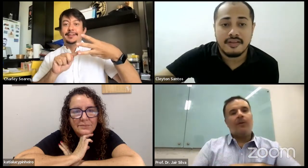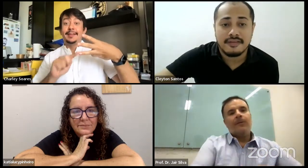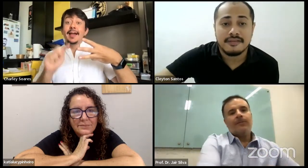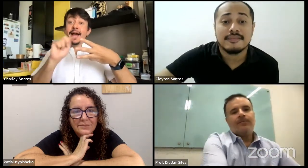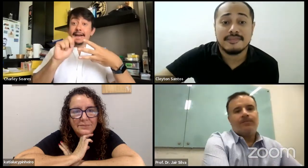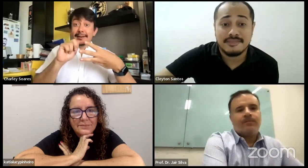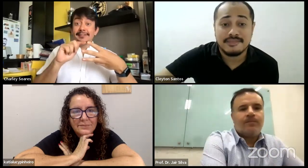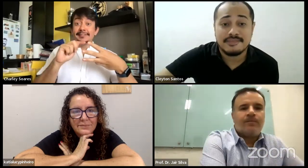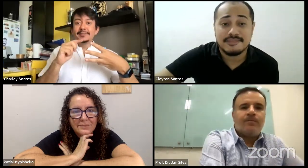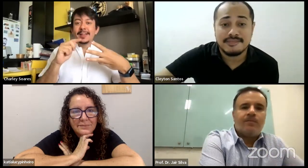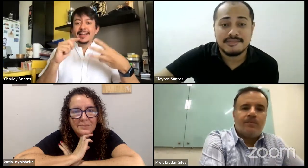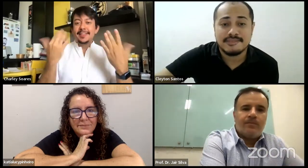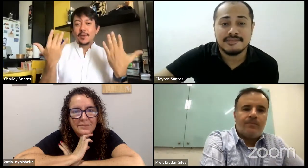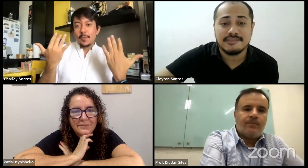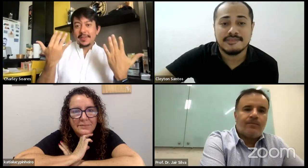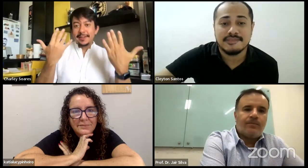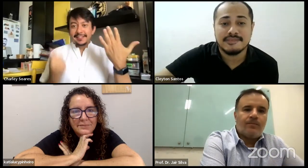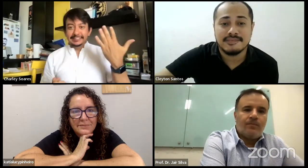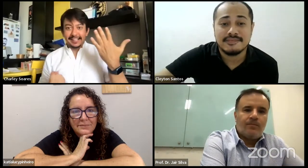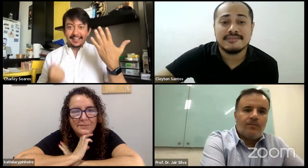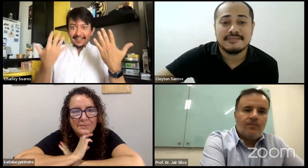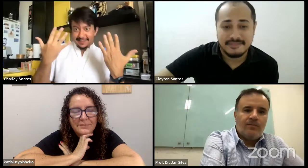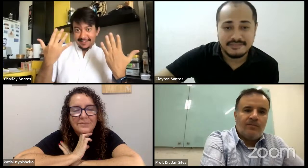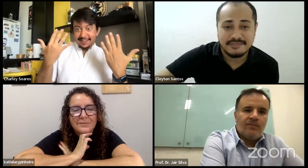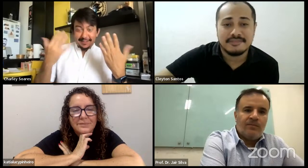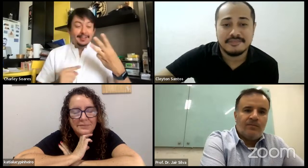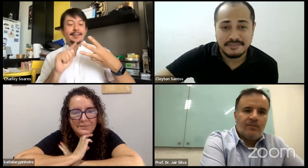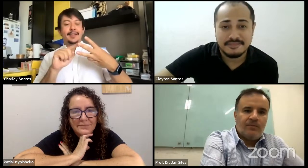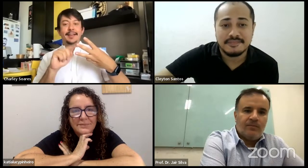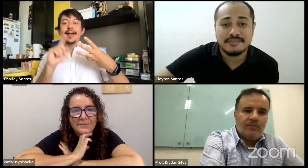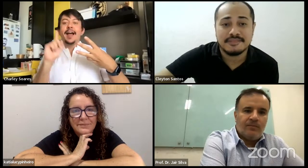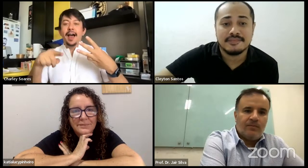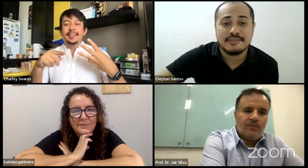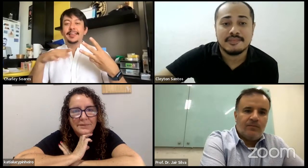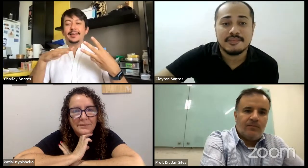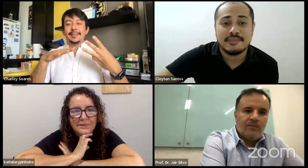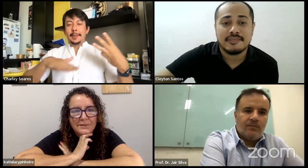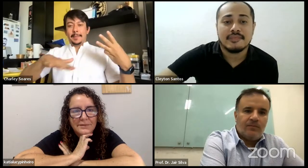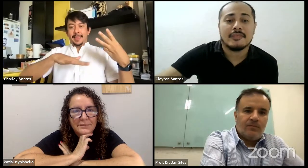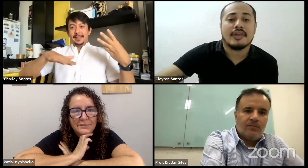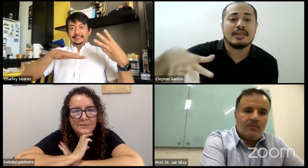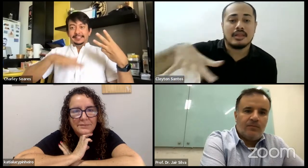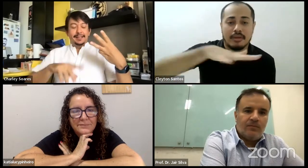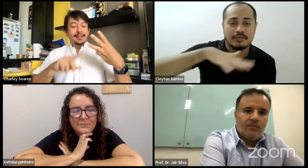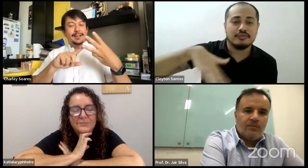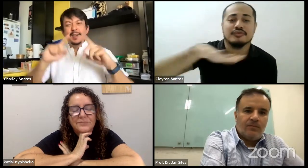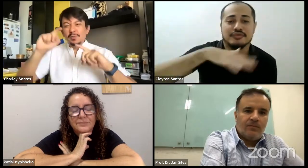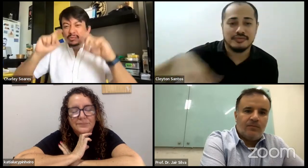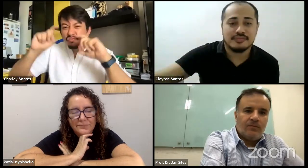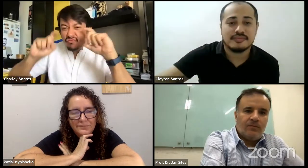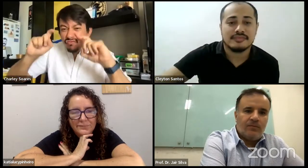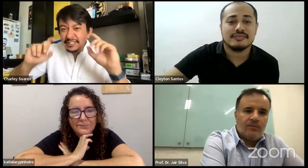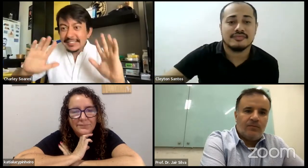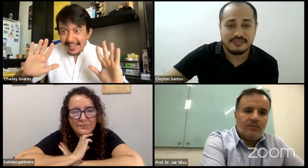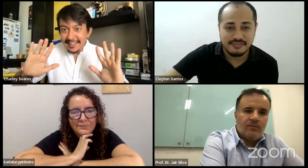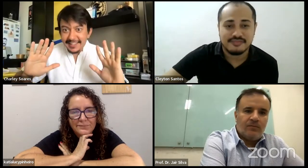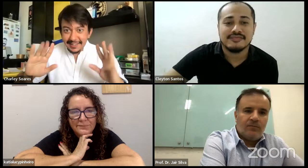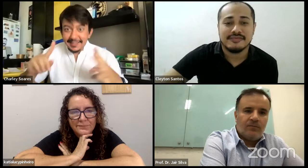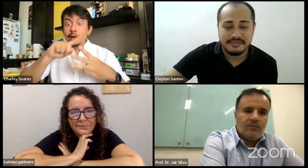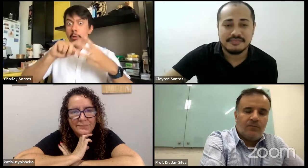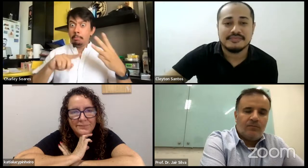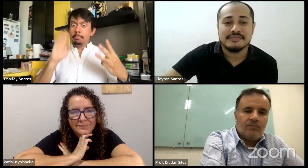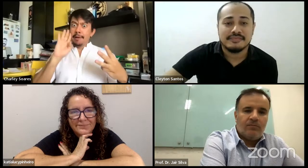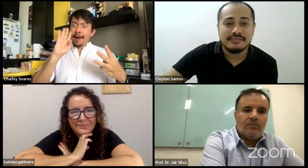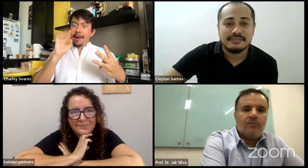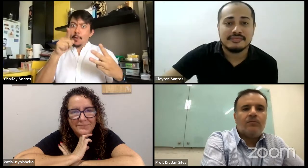da sua análise, né, das três análises que você fez, né, da redução do uso de uma mão só, também